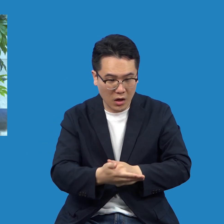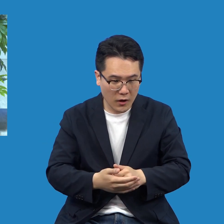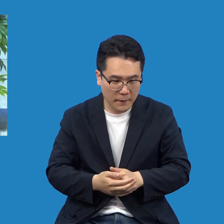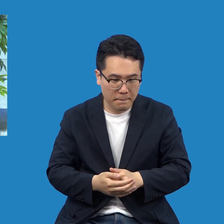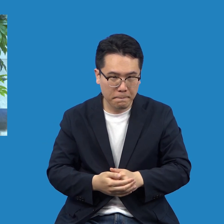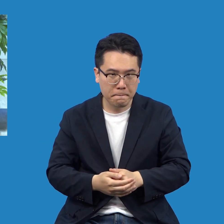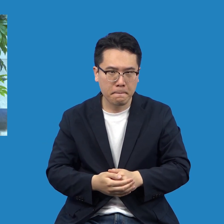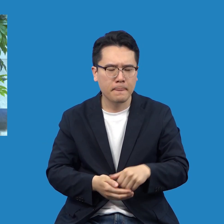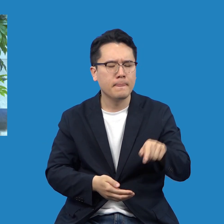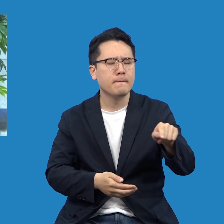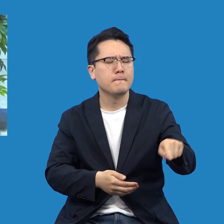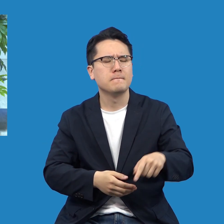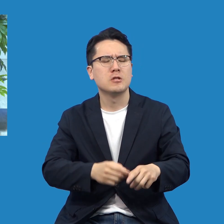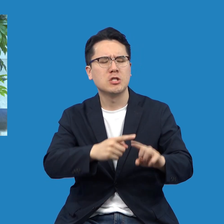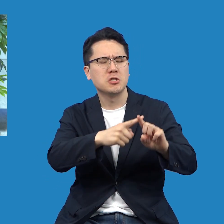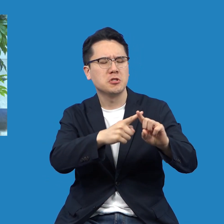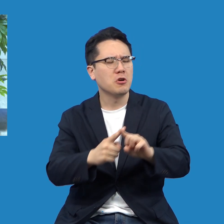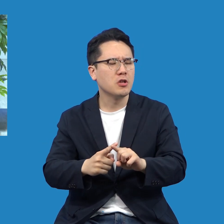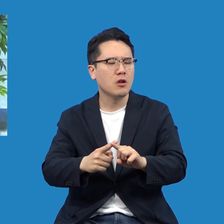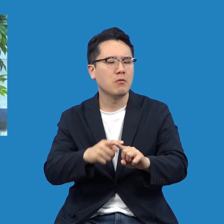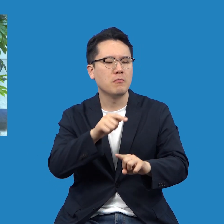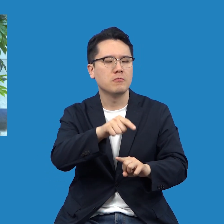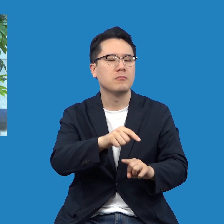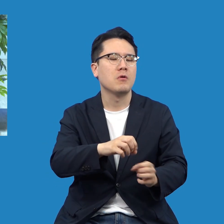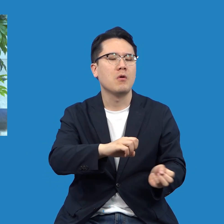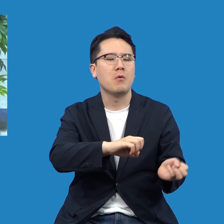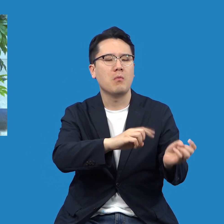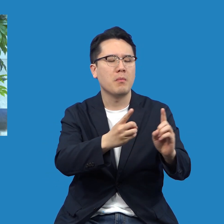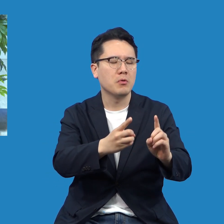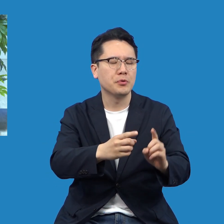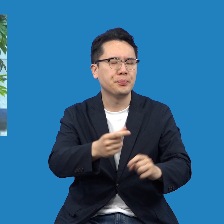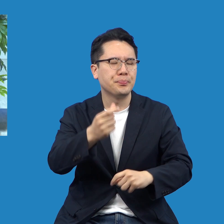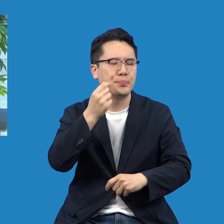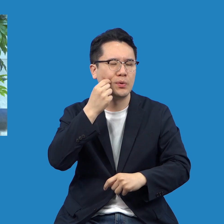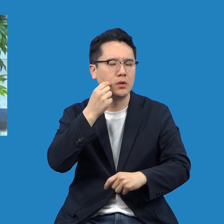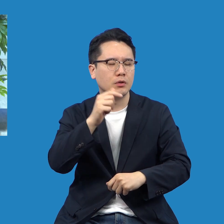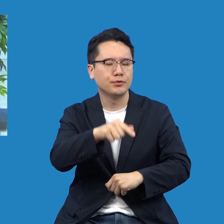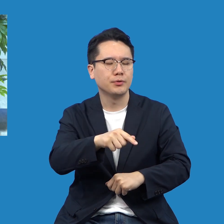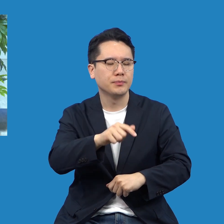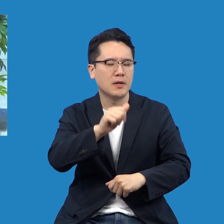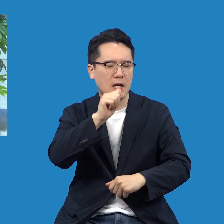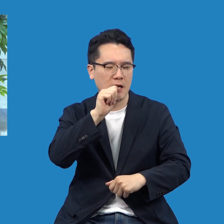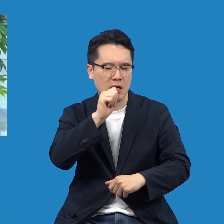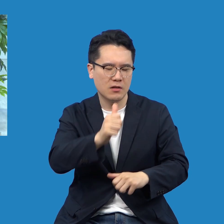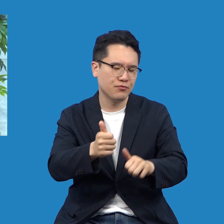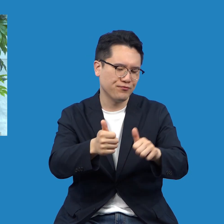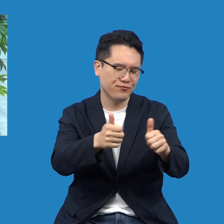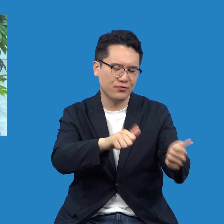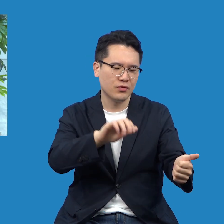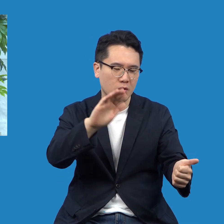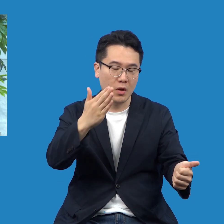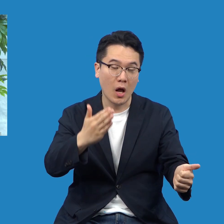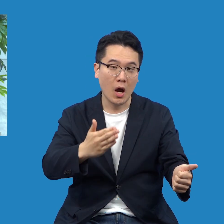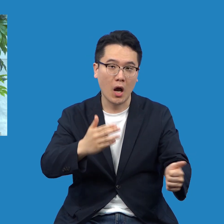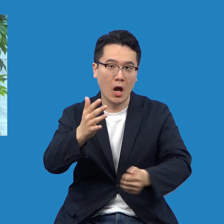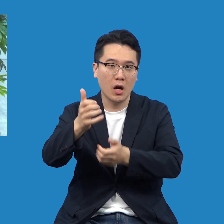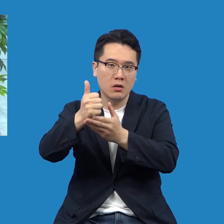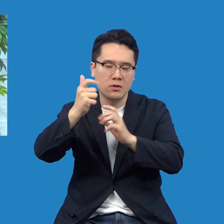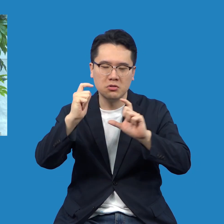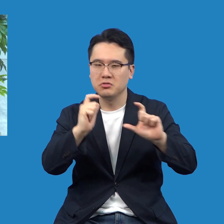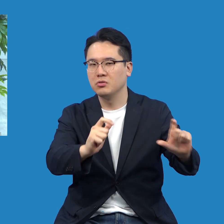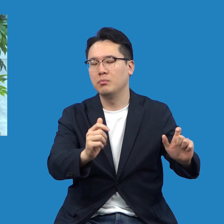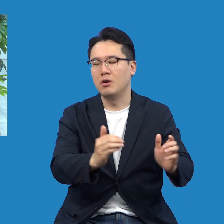내가 반드시 죽으리라. 이렇게 선고하셨습니다. 그리고 또